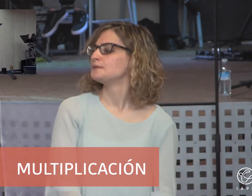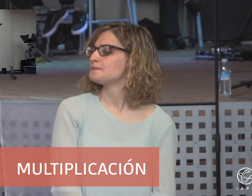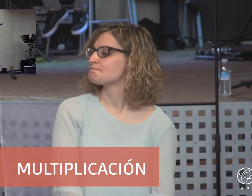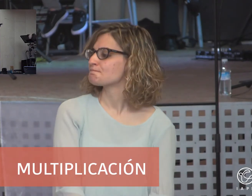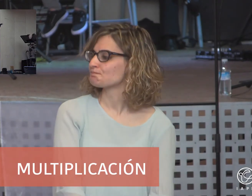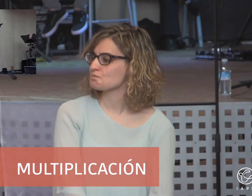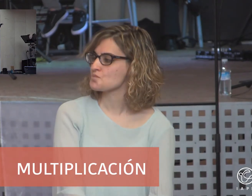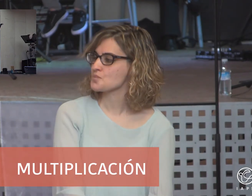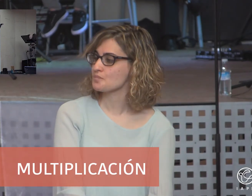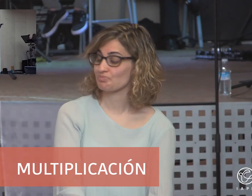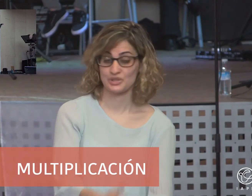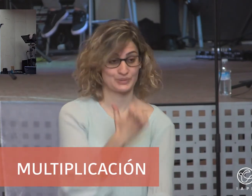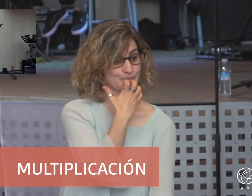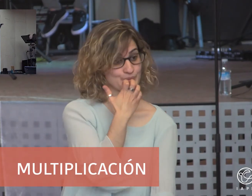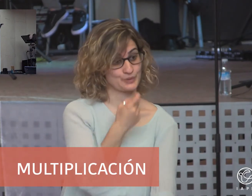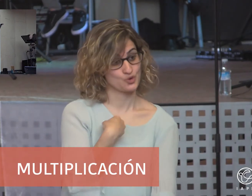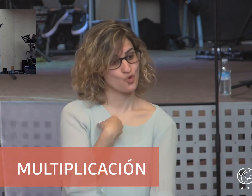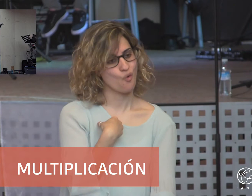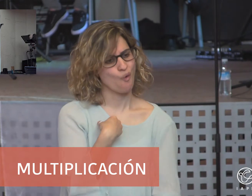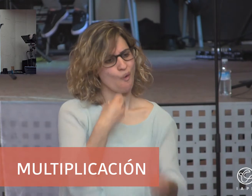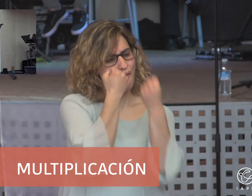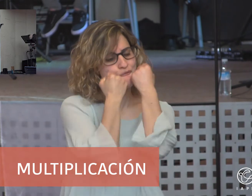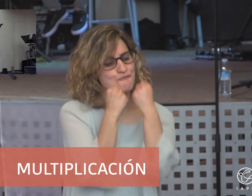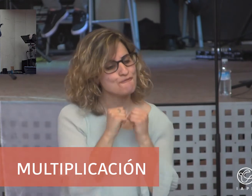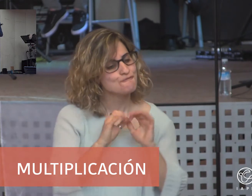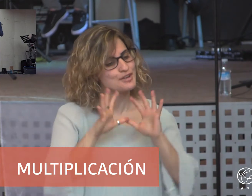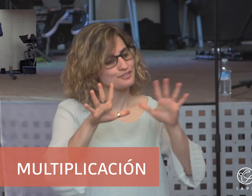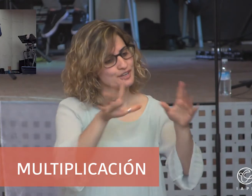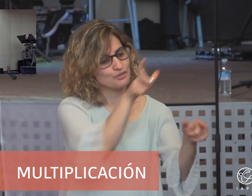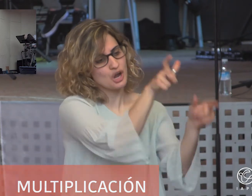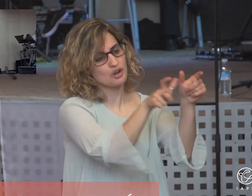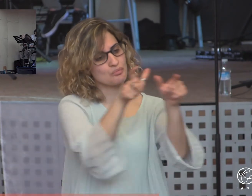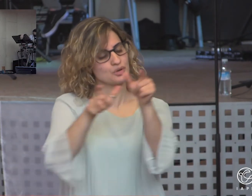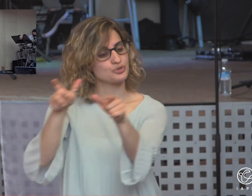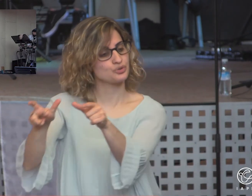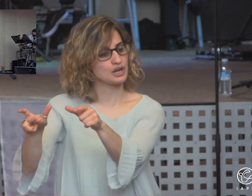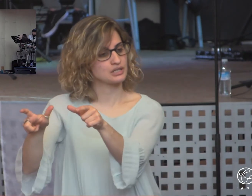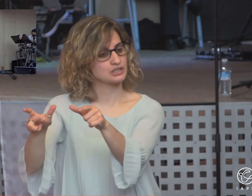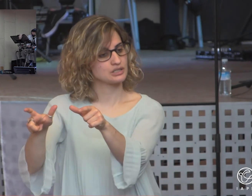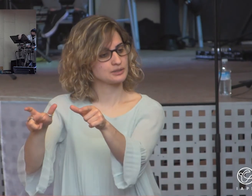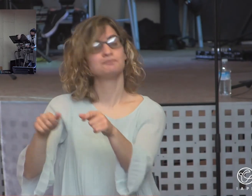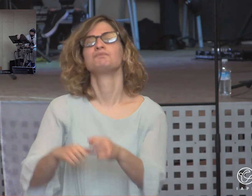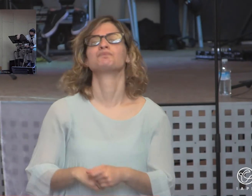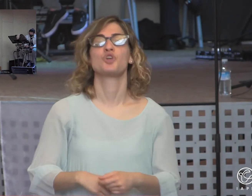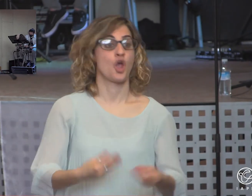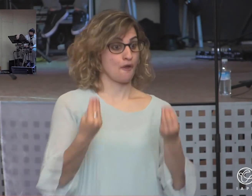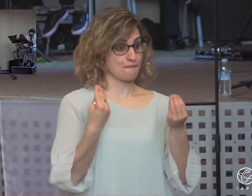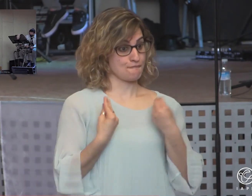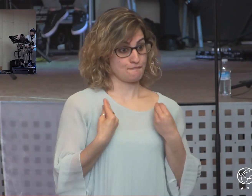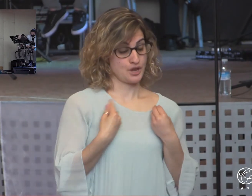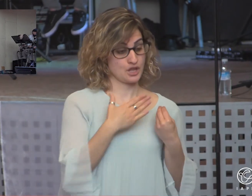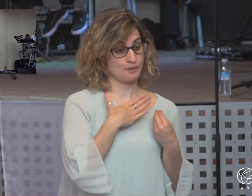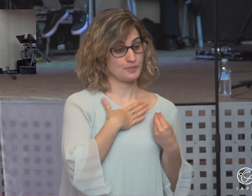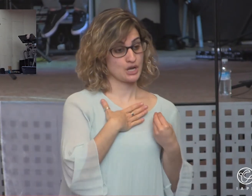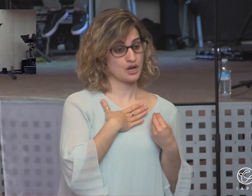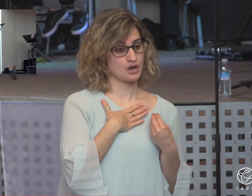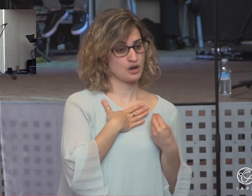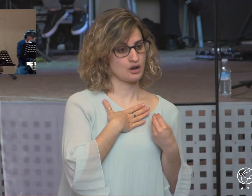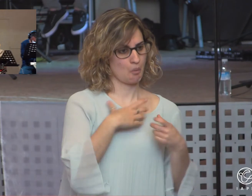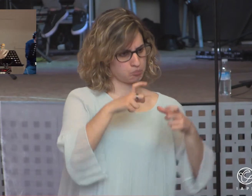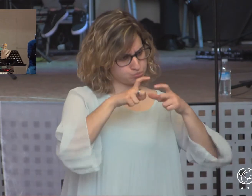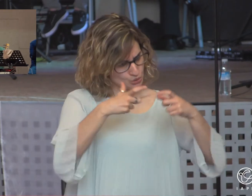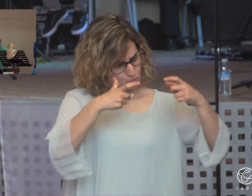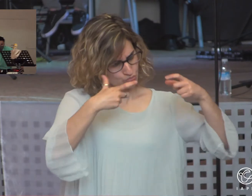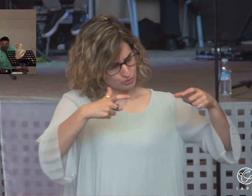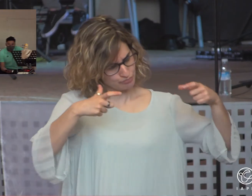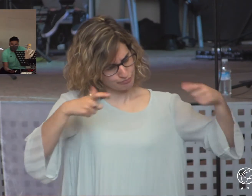La multiplicación. Si tú bendices algo, o tú, mejor dicho,